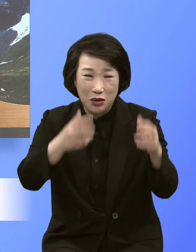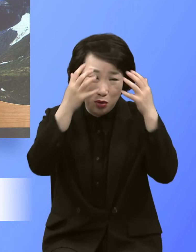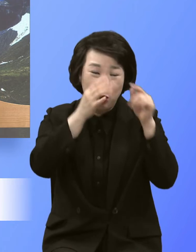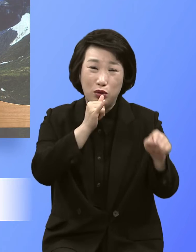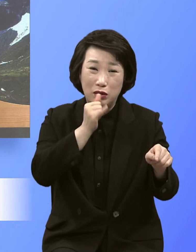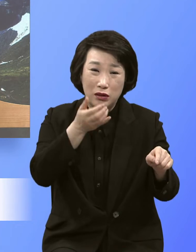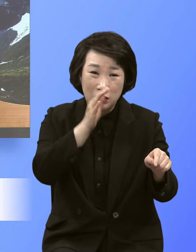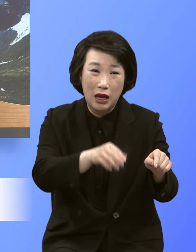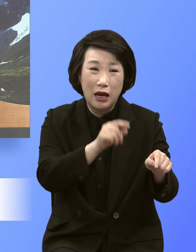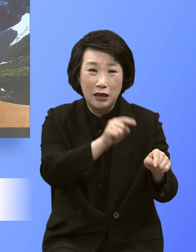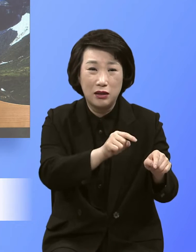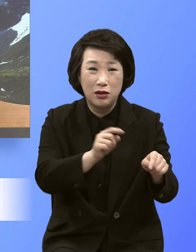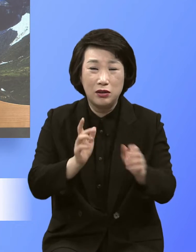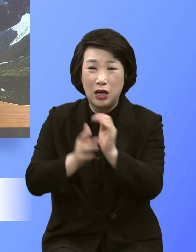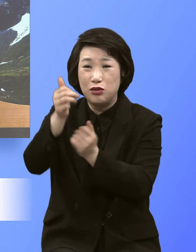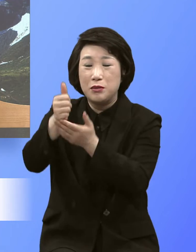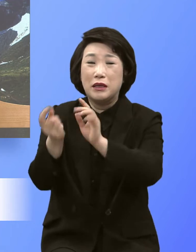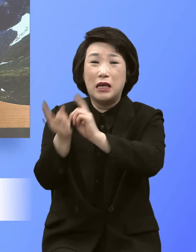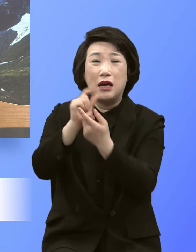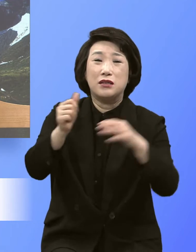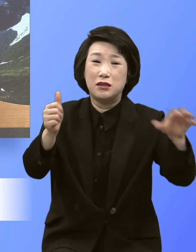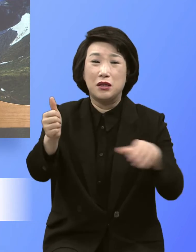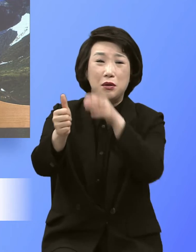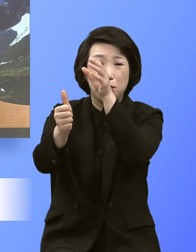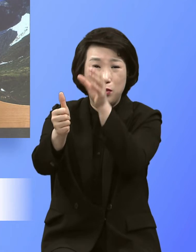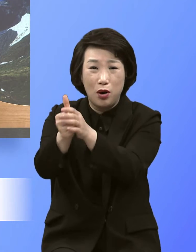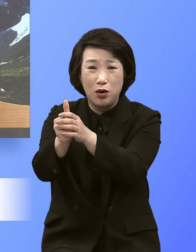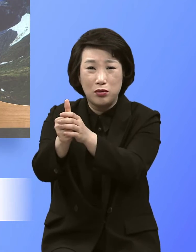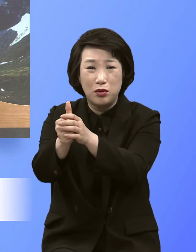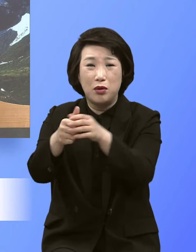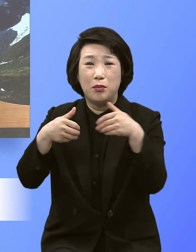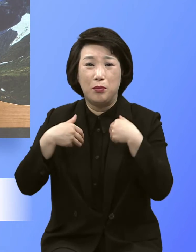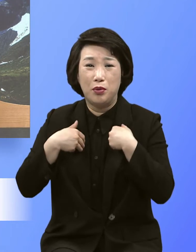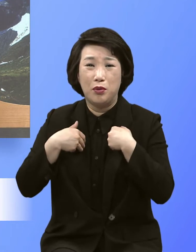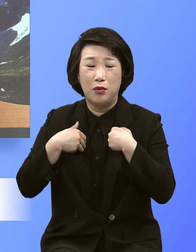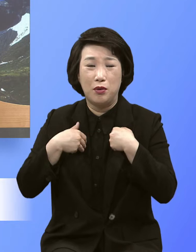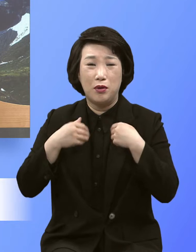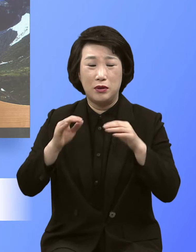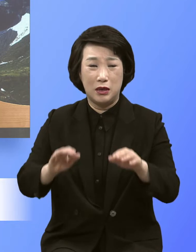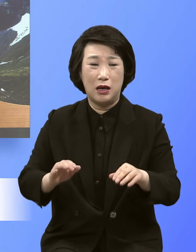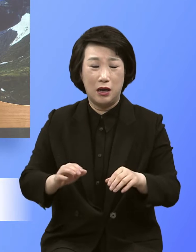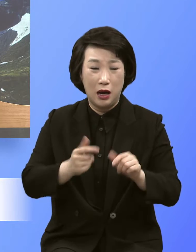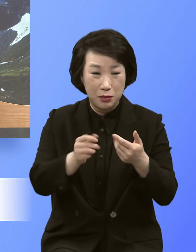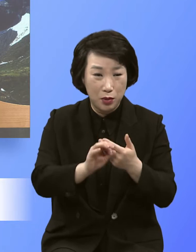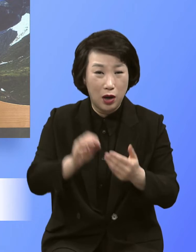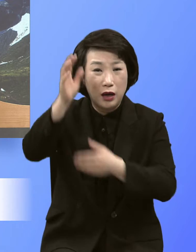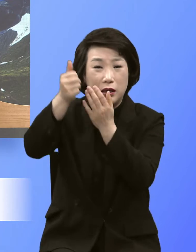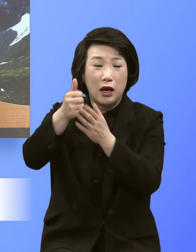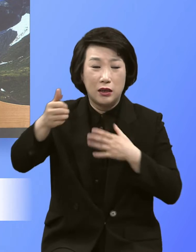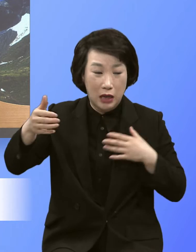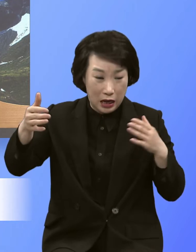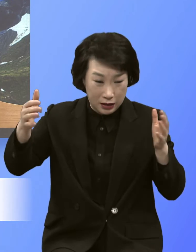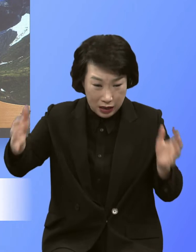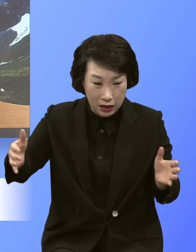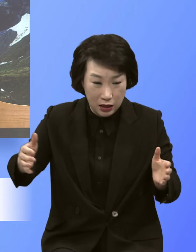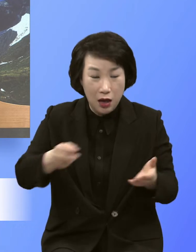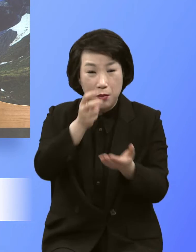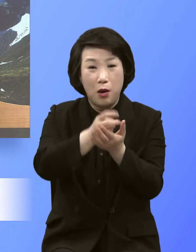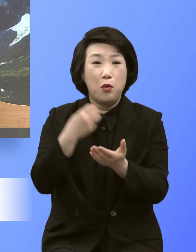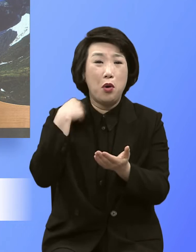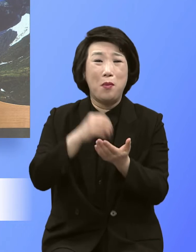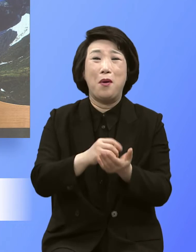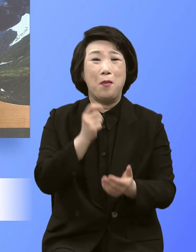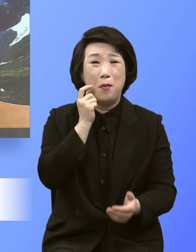고통을 그가 대신 짊어지지 않고는 하나님과 나와 관계의 질서를 회복할 수